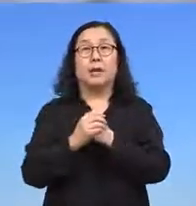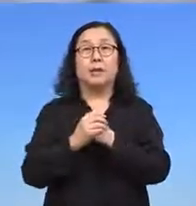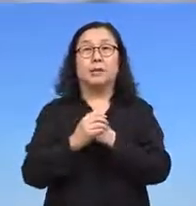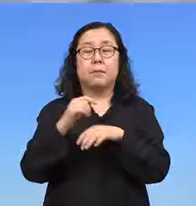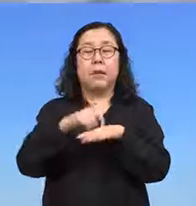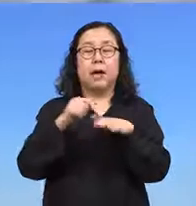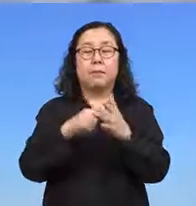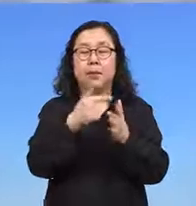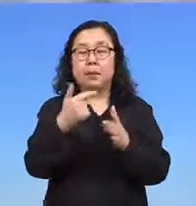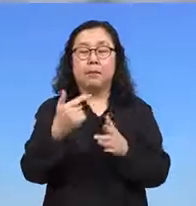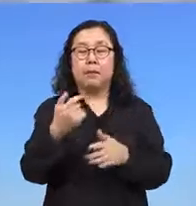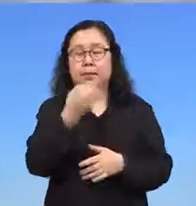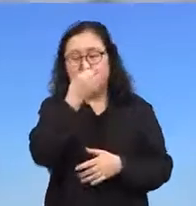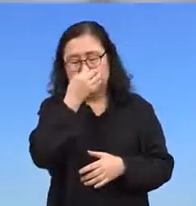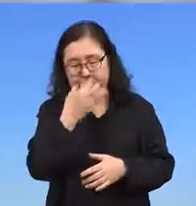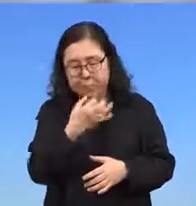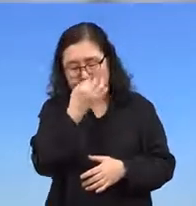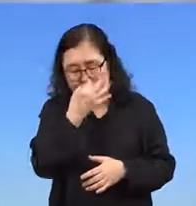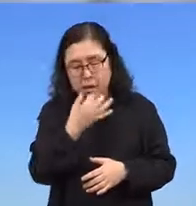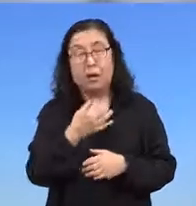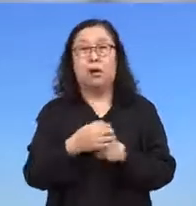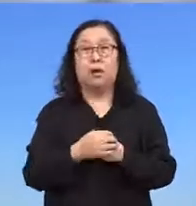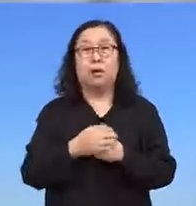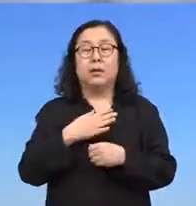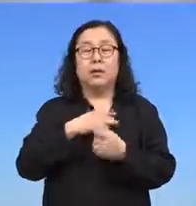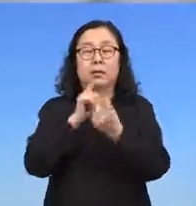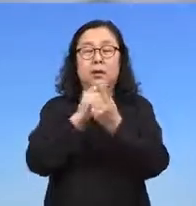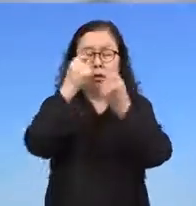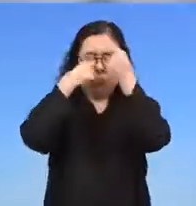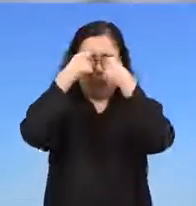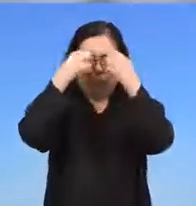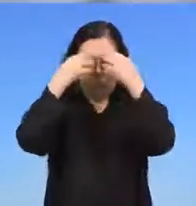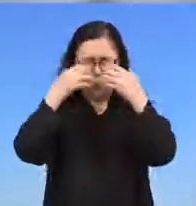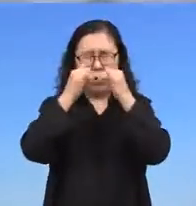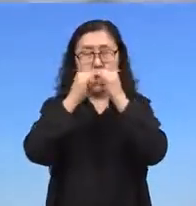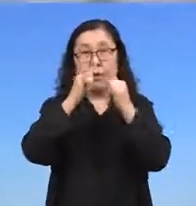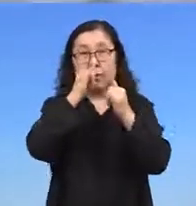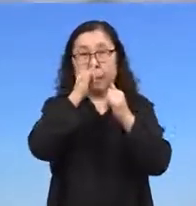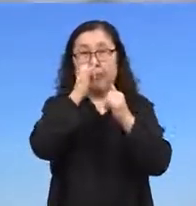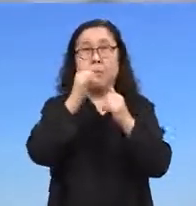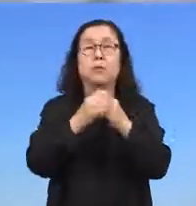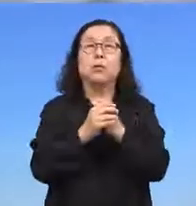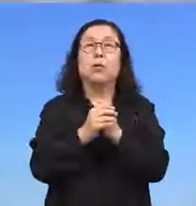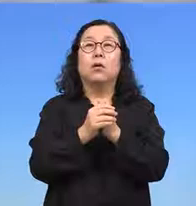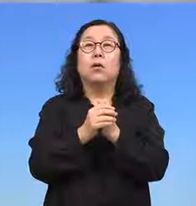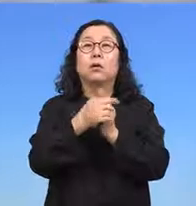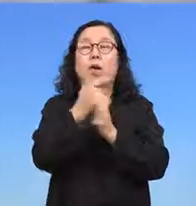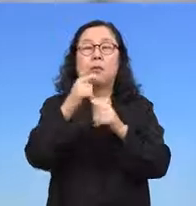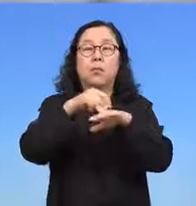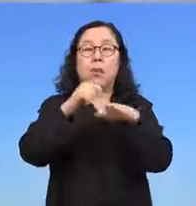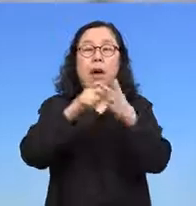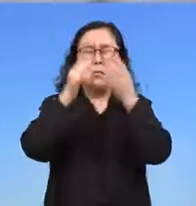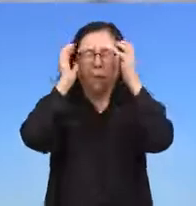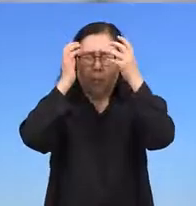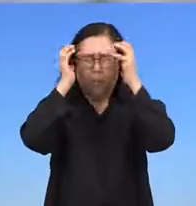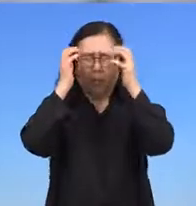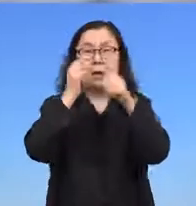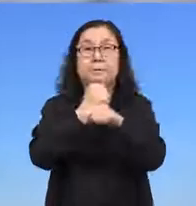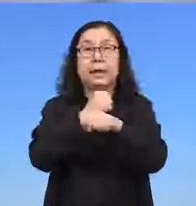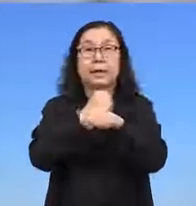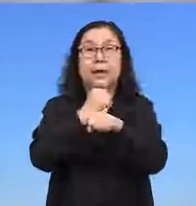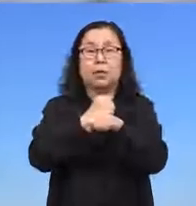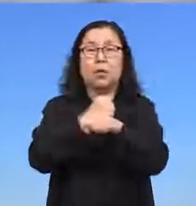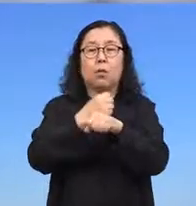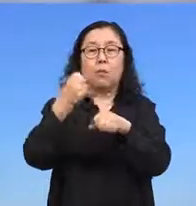다가오니까 너무 힘들어 하신다는 이야기예요. 뭐 저 만나서 막 우시는 분도 계시고요, 여기저기서 너무 마음이 복잡하고